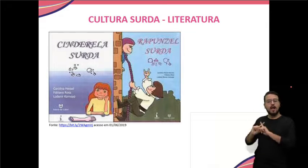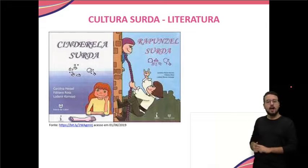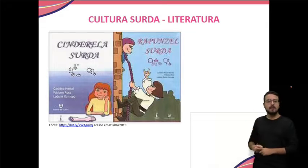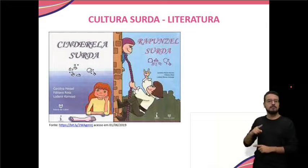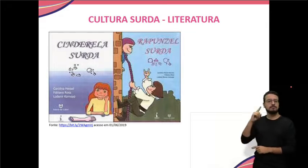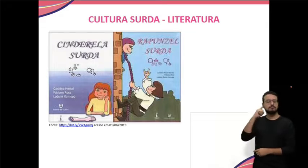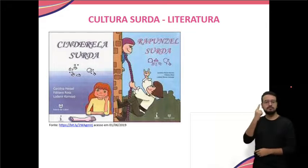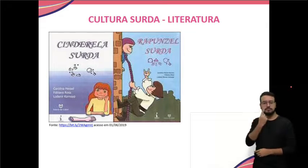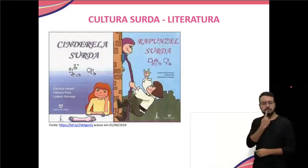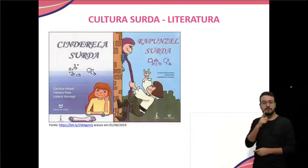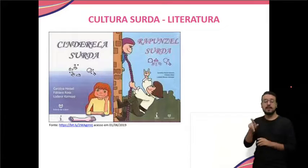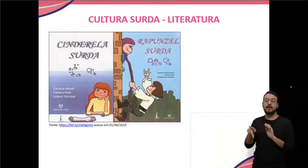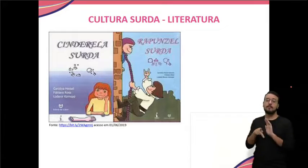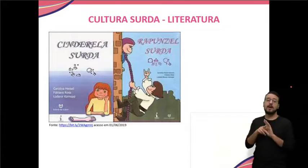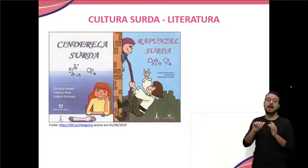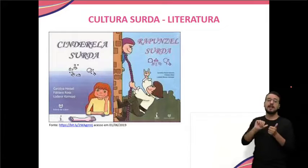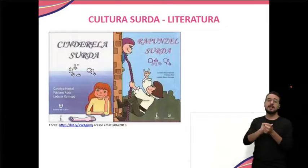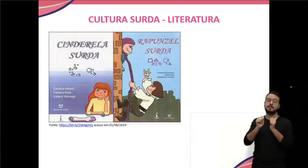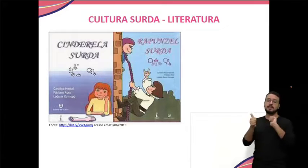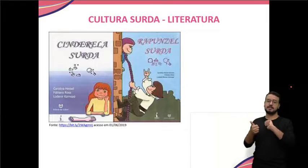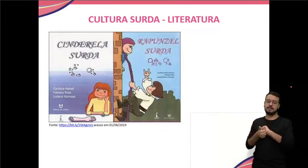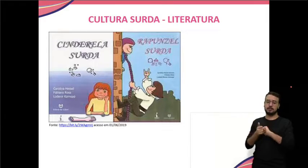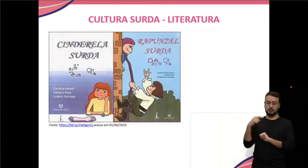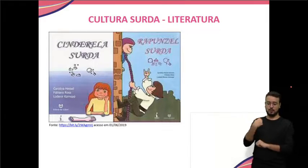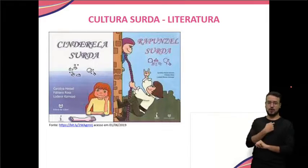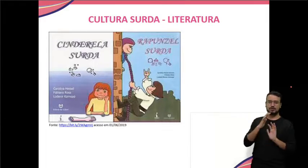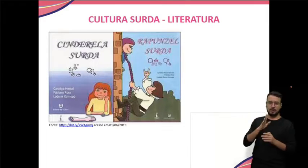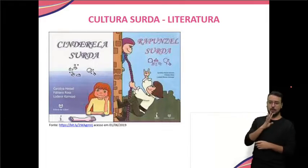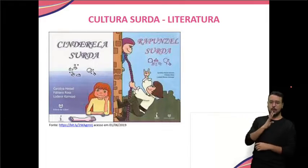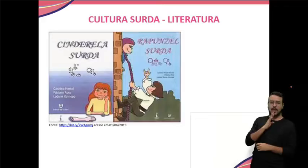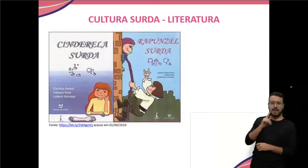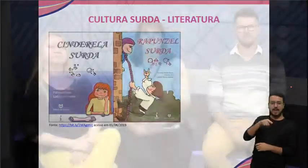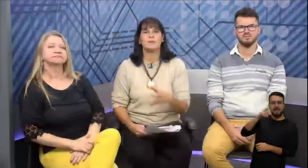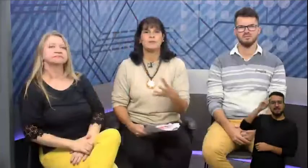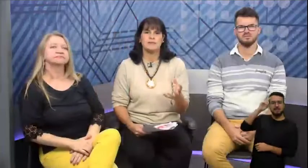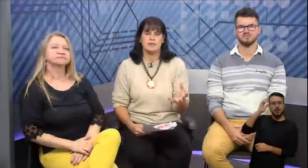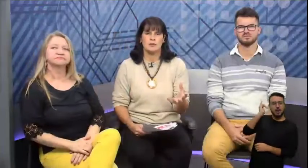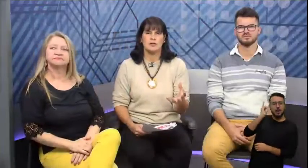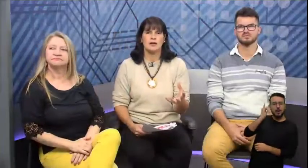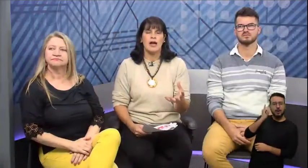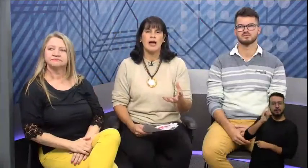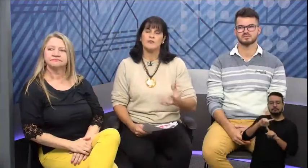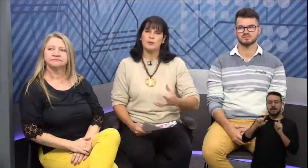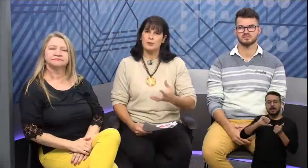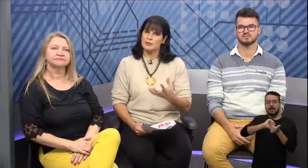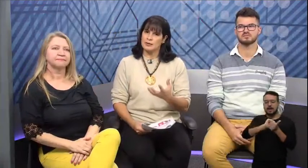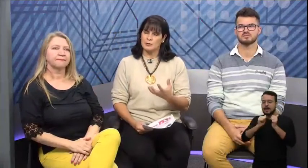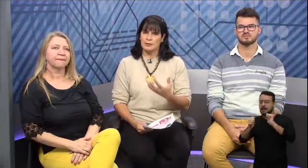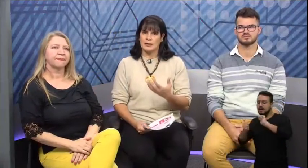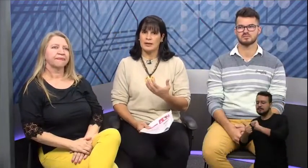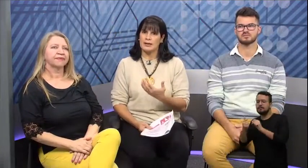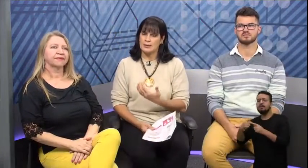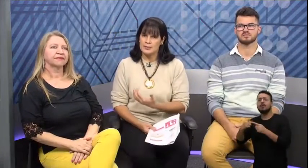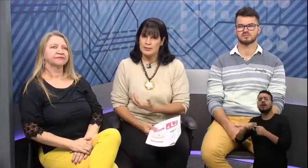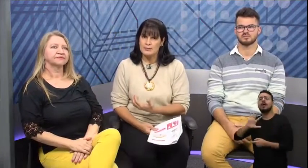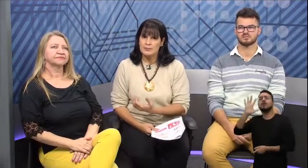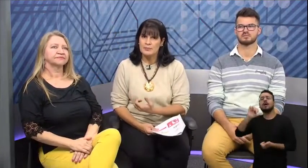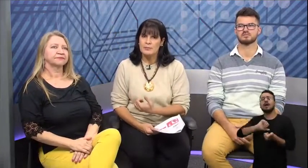conhecemos, né? Então, por que acontece essa adaptação? Aí eu vou perguntar então para a Cleusa.